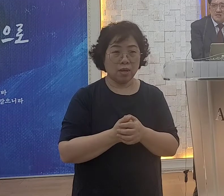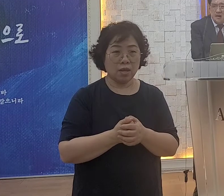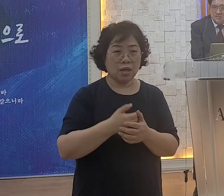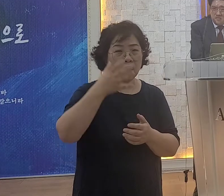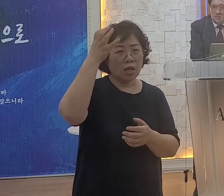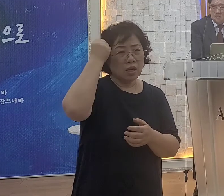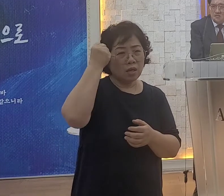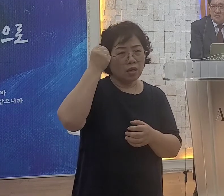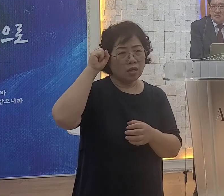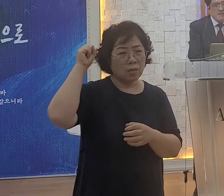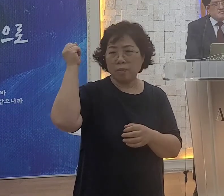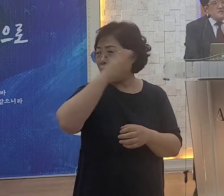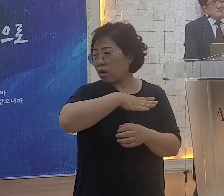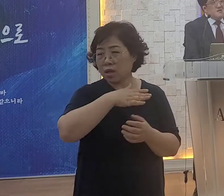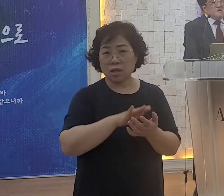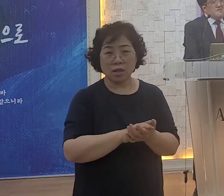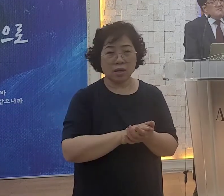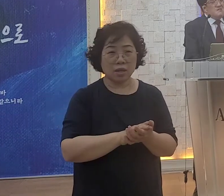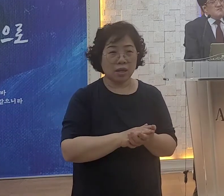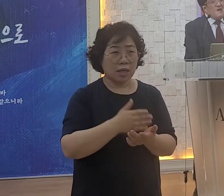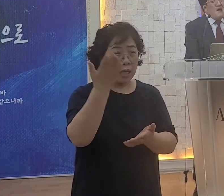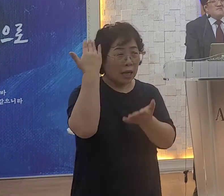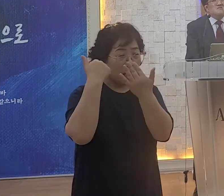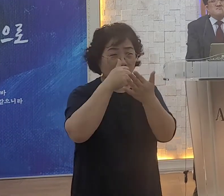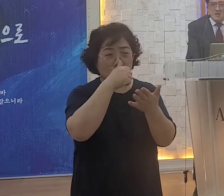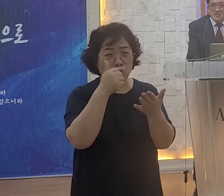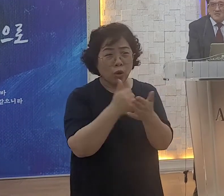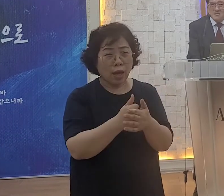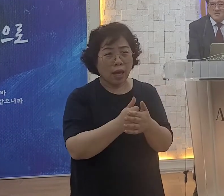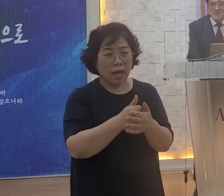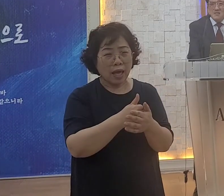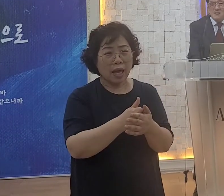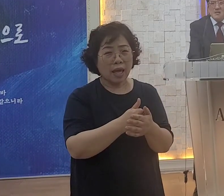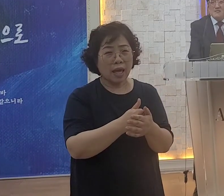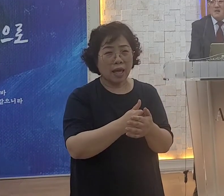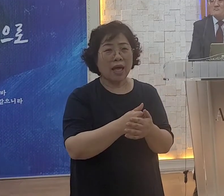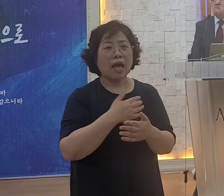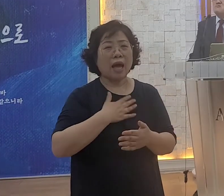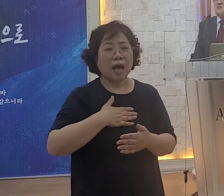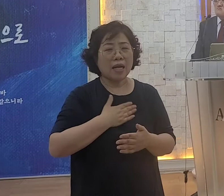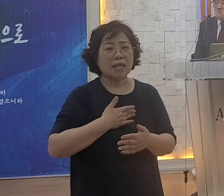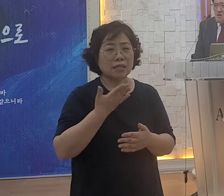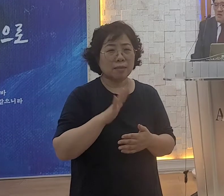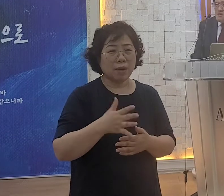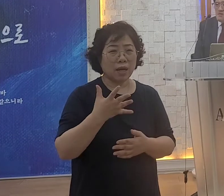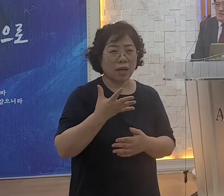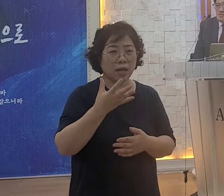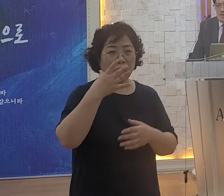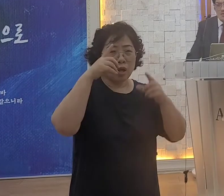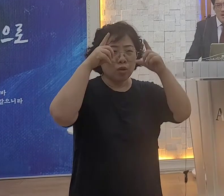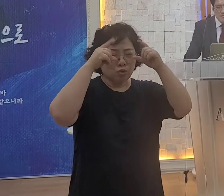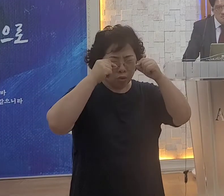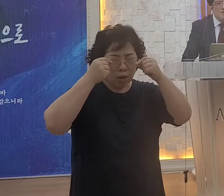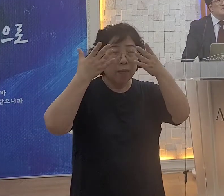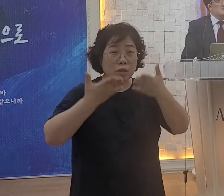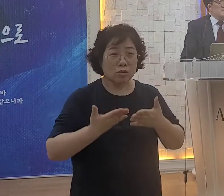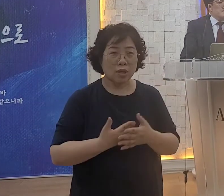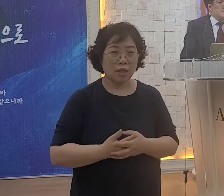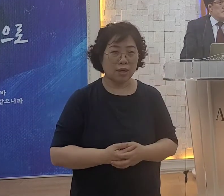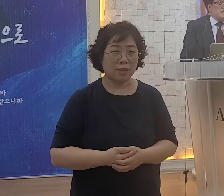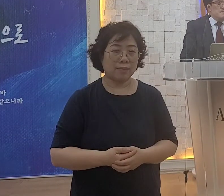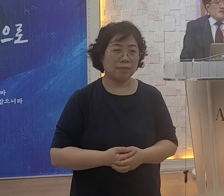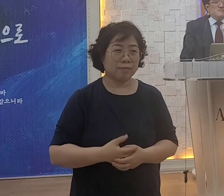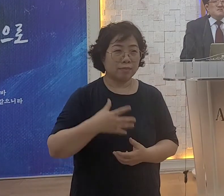기억하지 않는 것. 전에 죄를 지은 거 다 아시지만 그냥 내가 모른 척 해줄게. 이게 간과라는